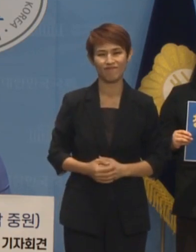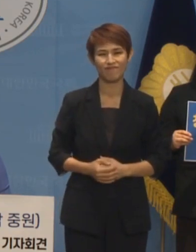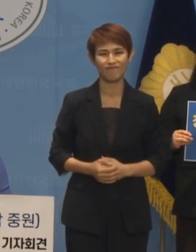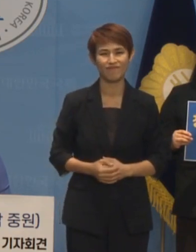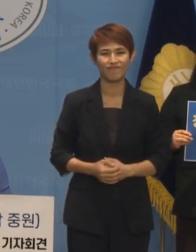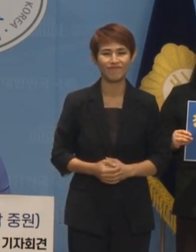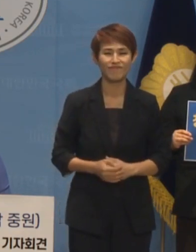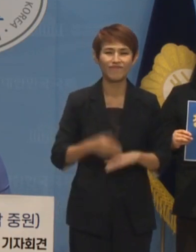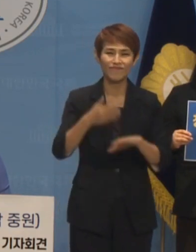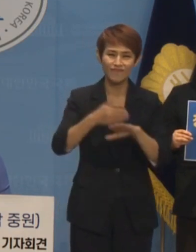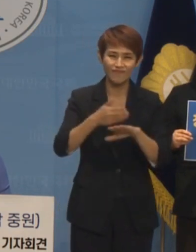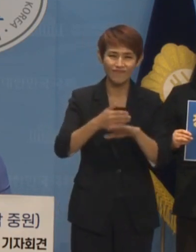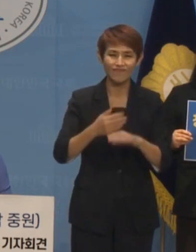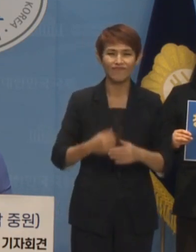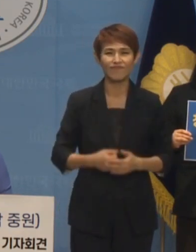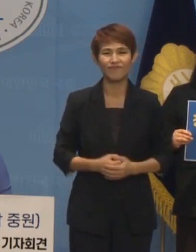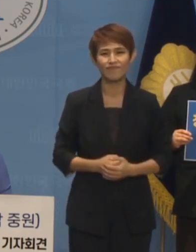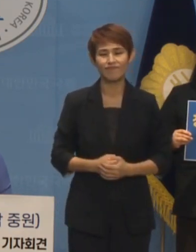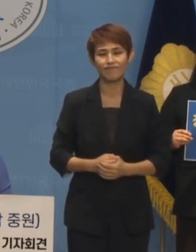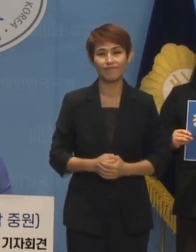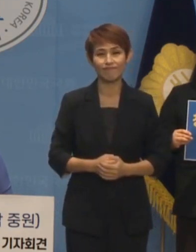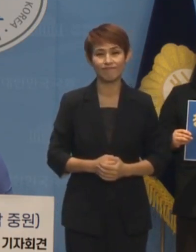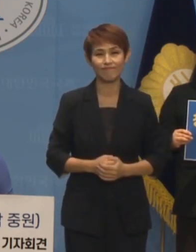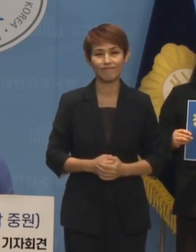마치겠습니다. 감사합니다.